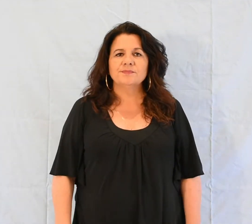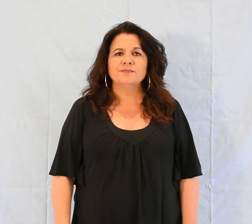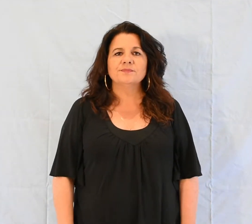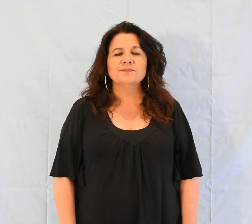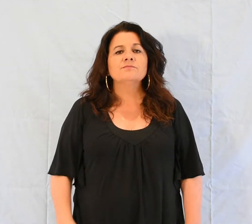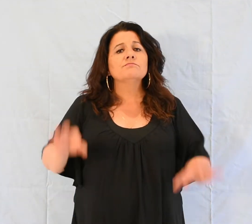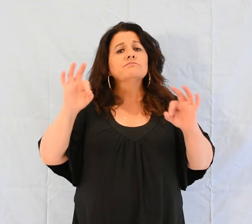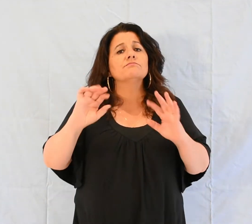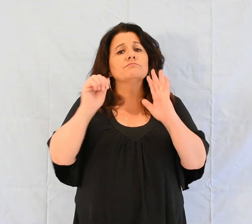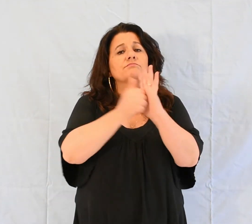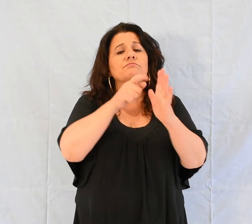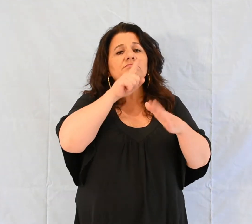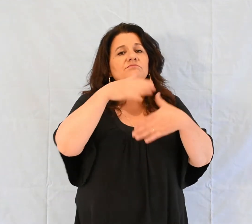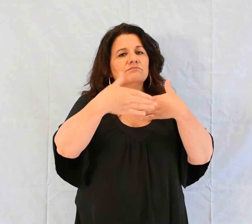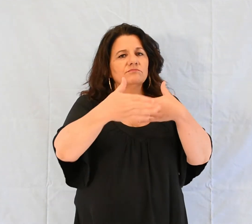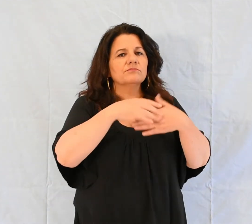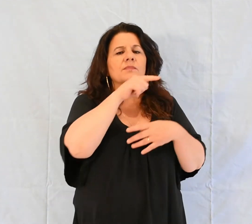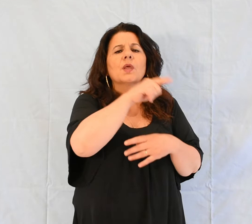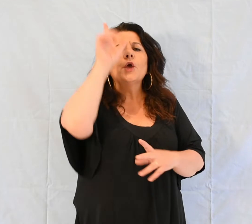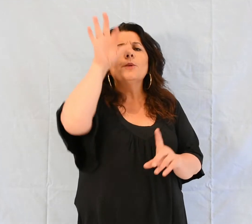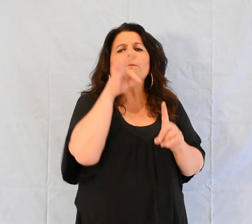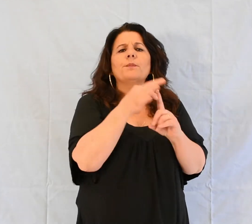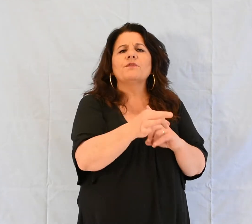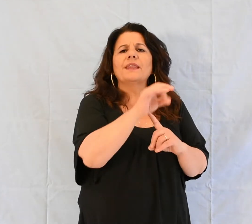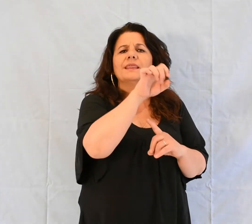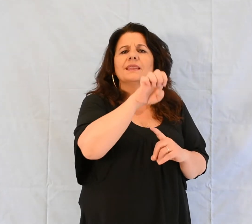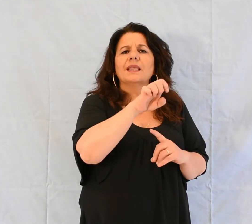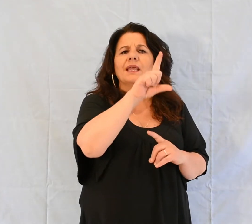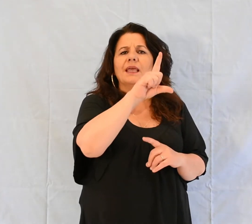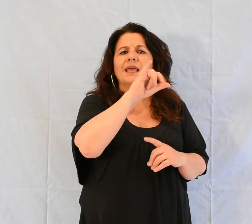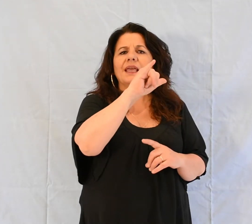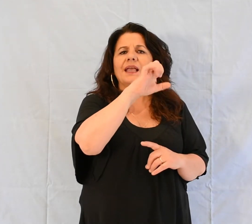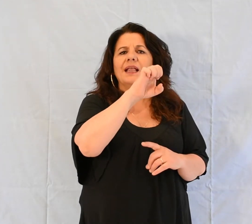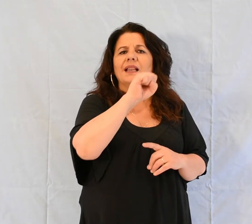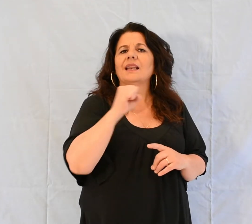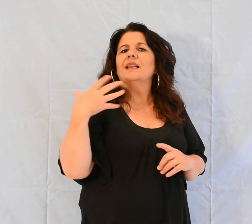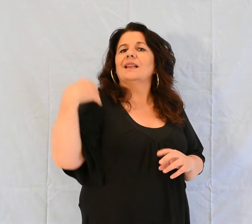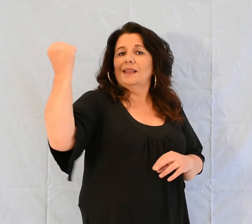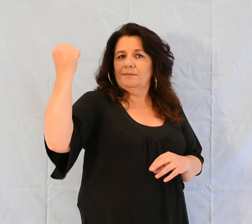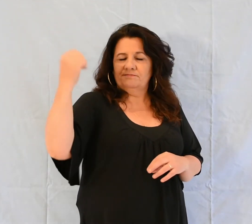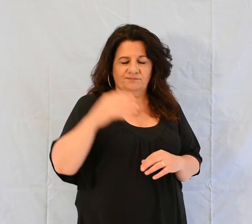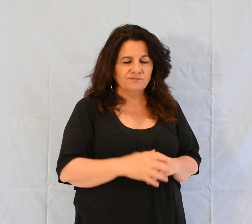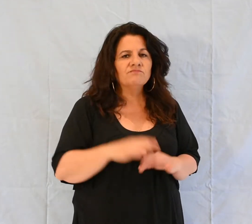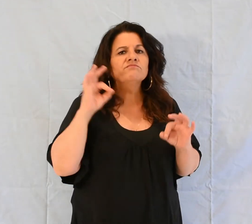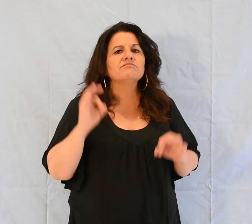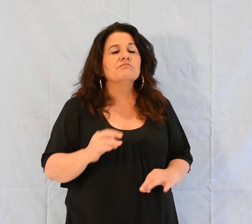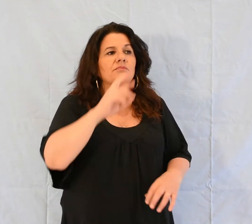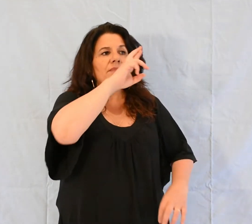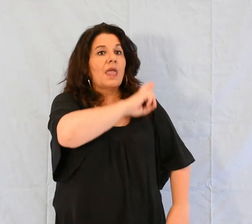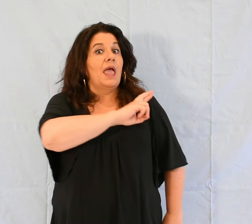En ces jours-là, le prophète Élie fuyait l'hostilité de la reine Jézabel. Marchant toute une